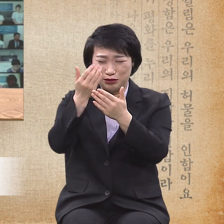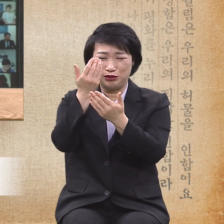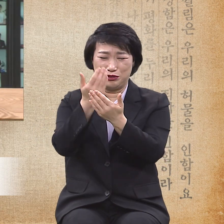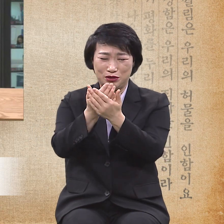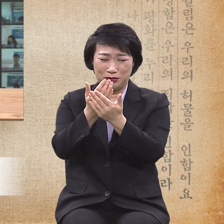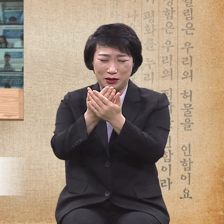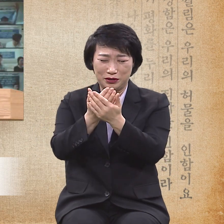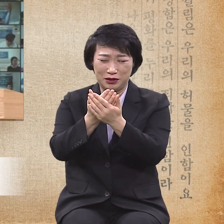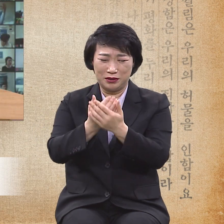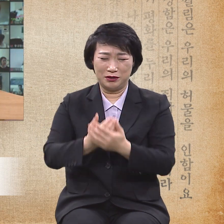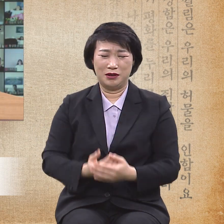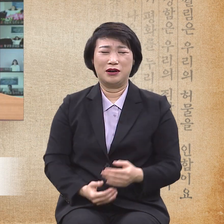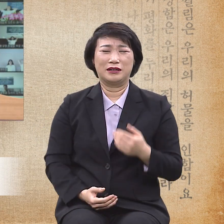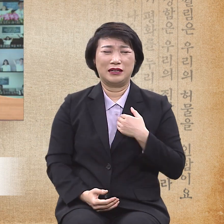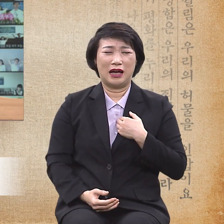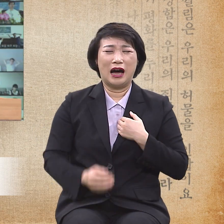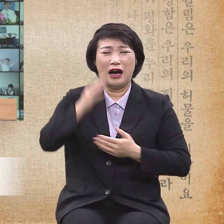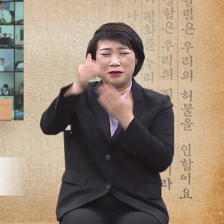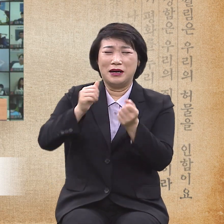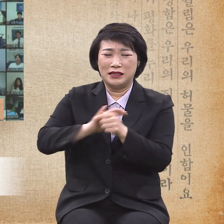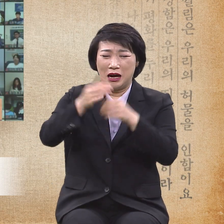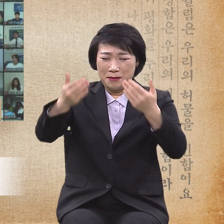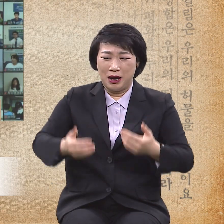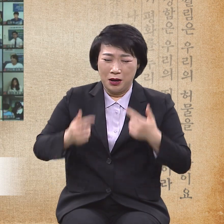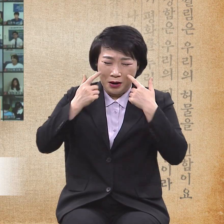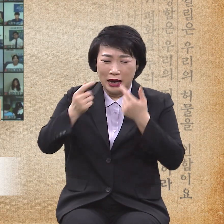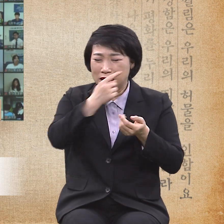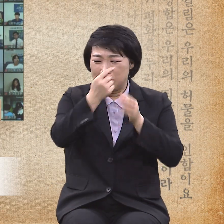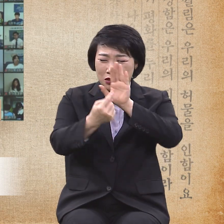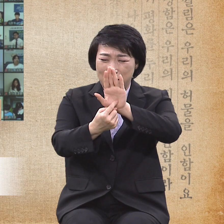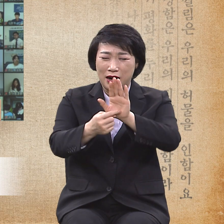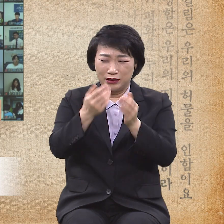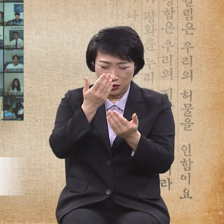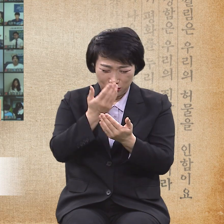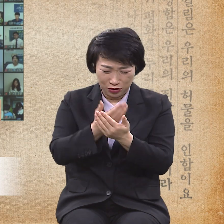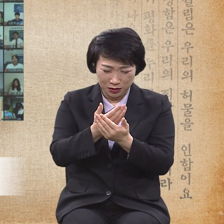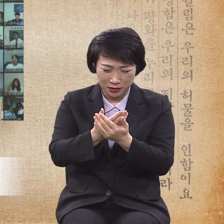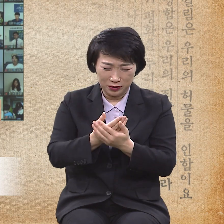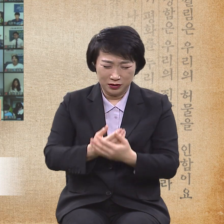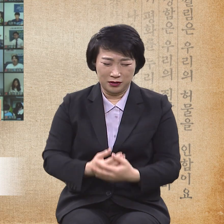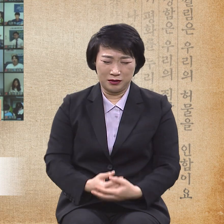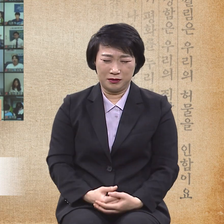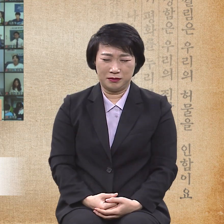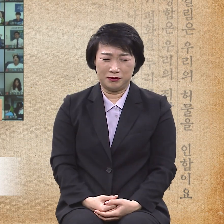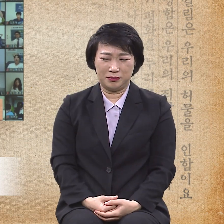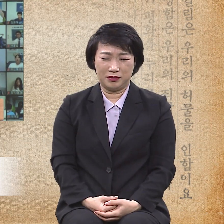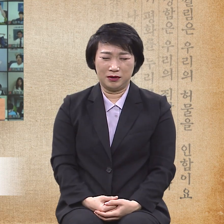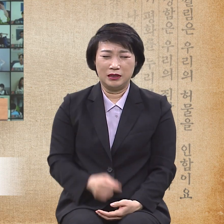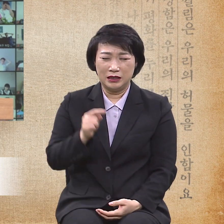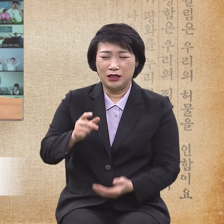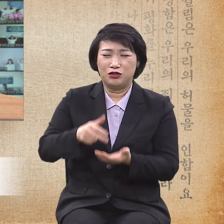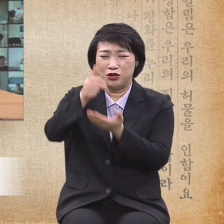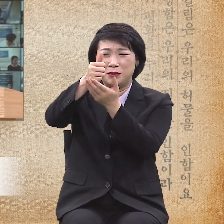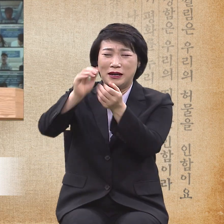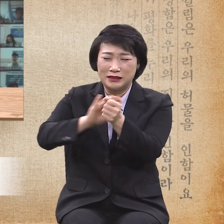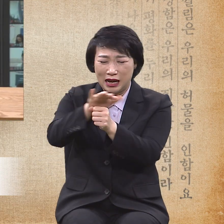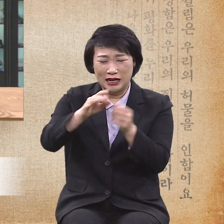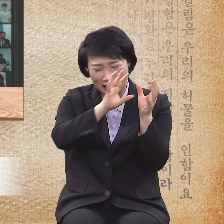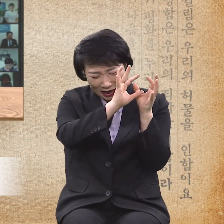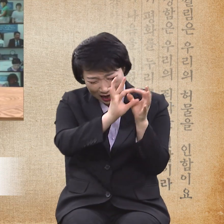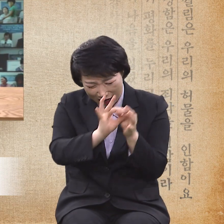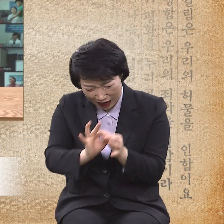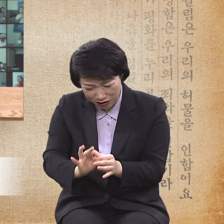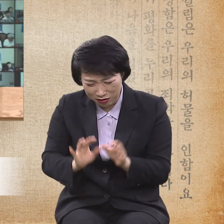하소서. 내가 사랑받았음을 확증하게 하옵소서. 이 사랑을